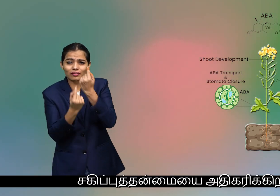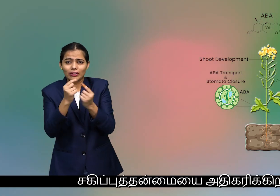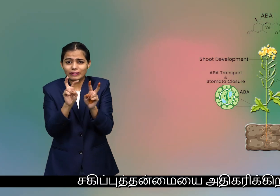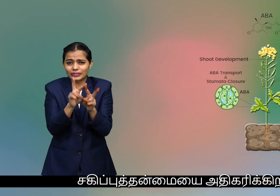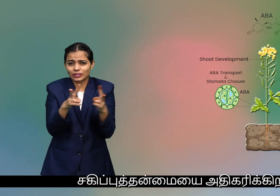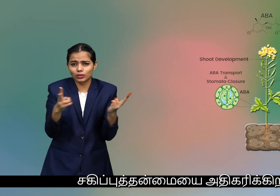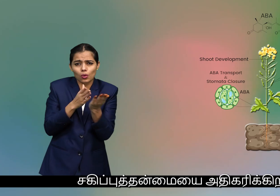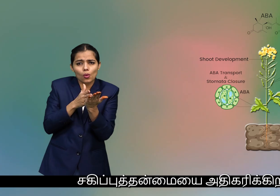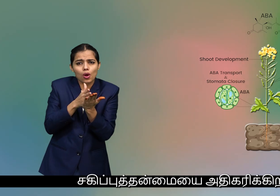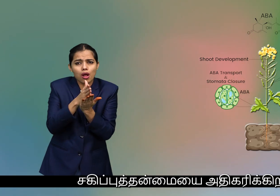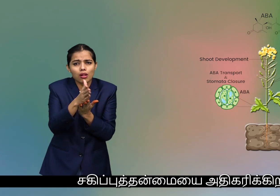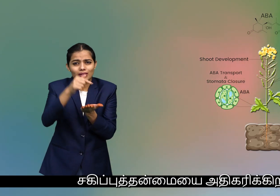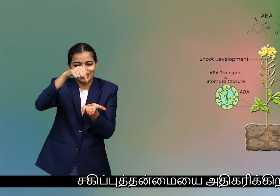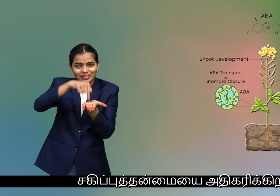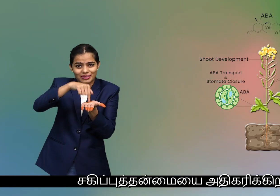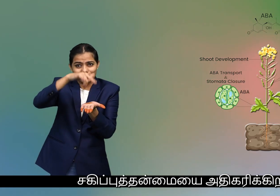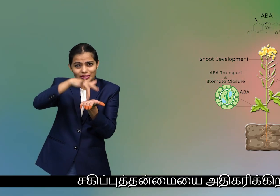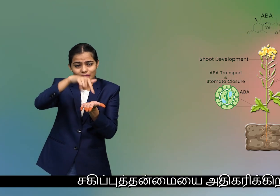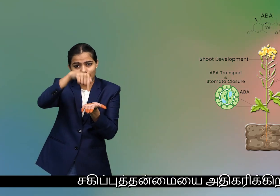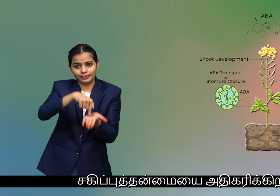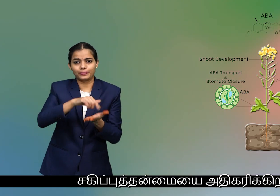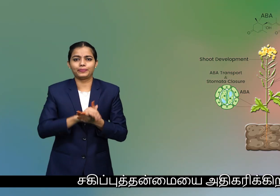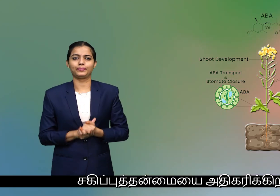தாவரங்களின் சகிப்புத்தன்மையை அதிகரிக்கிறது.